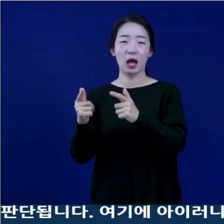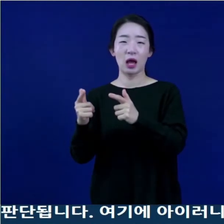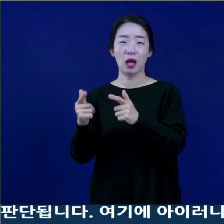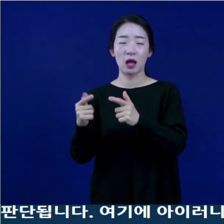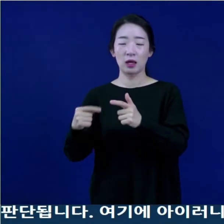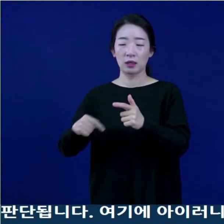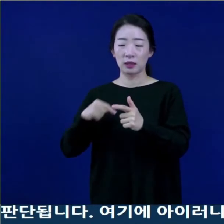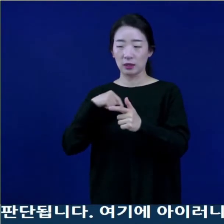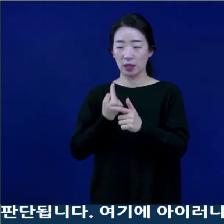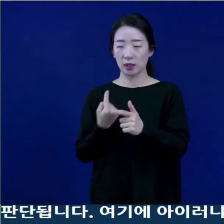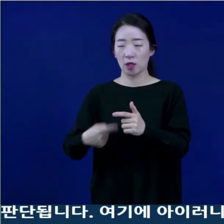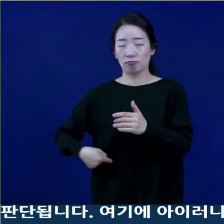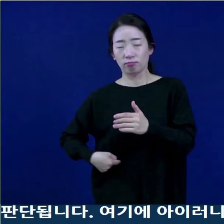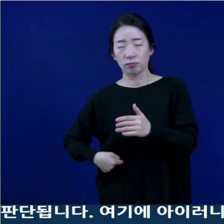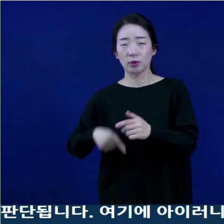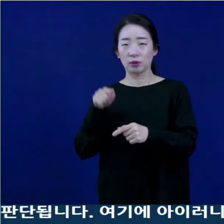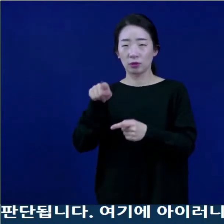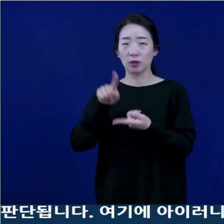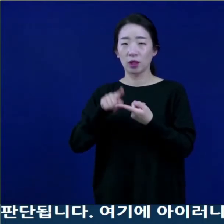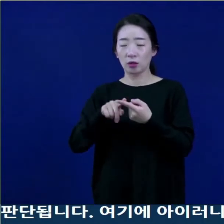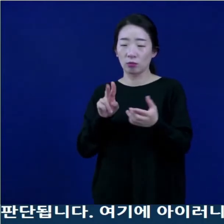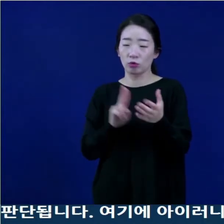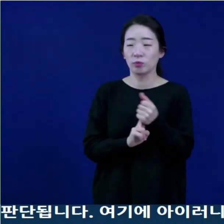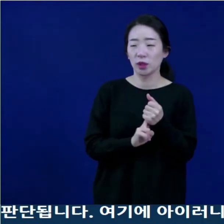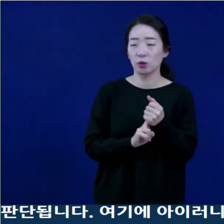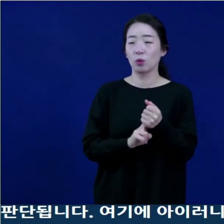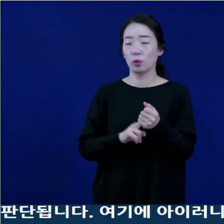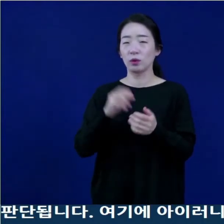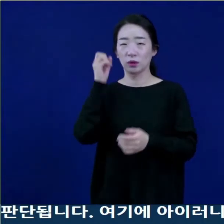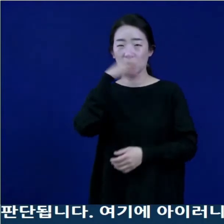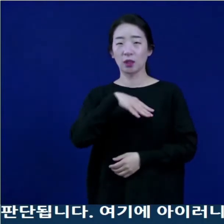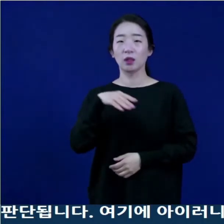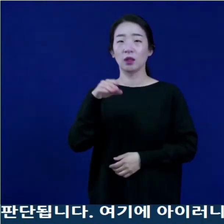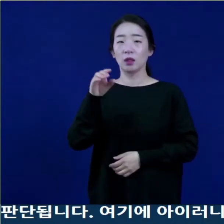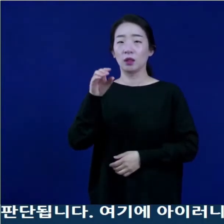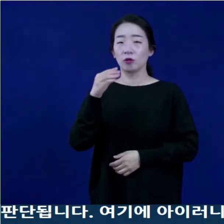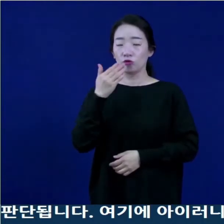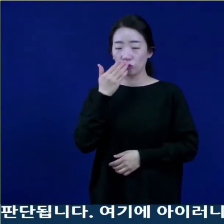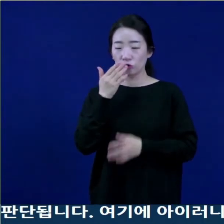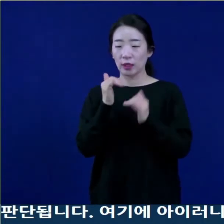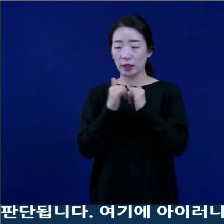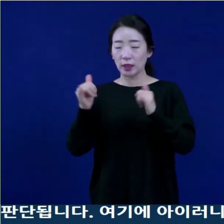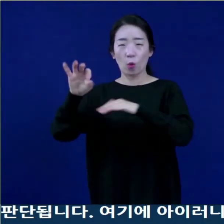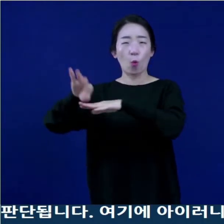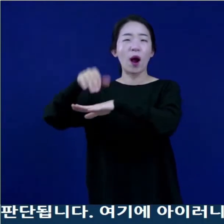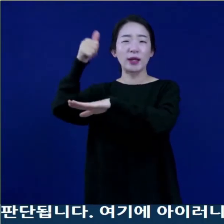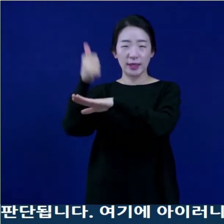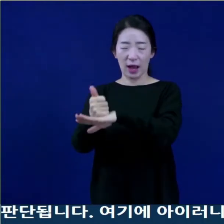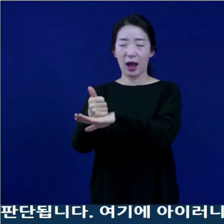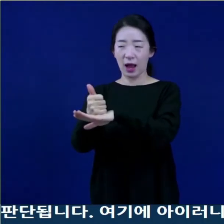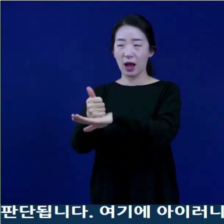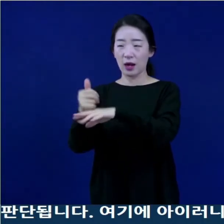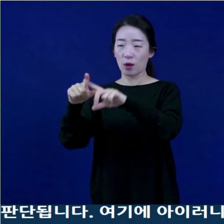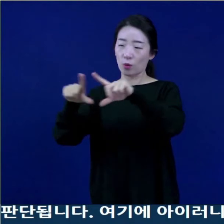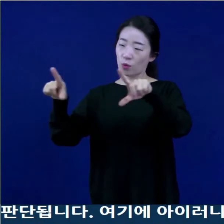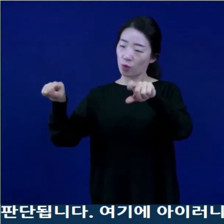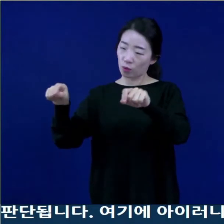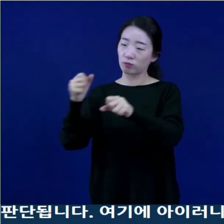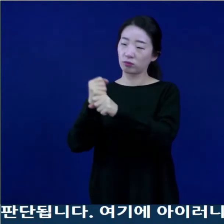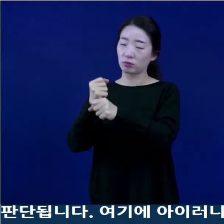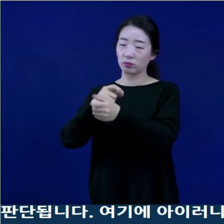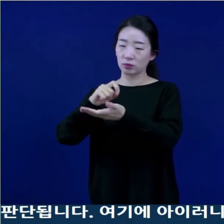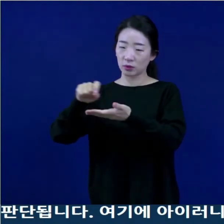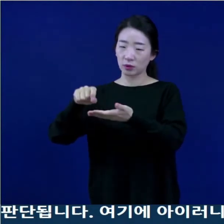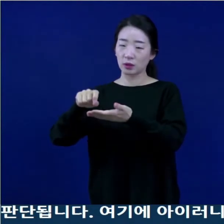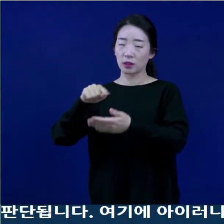걸고 예수는 유대인의 왕이다라고 쓴 것만 같지는 않습니다. 잘 봐줘봐야 자기 속에